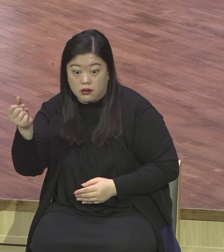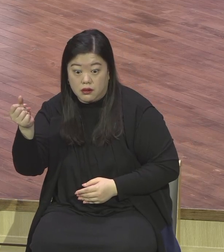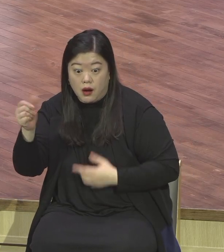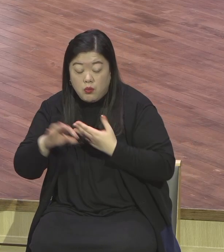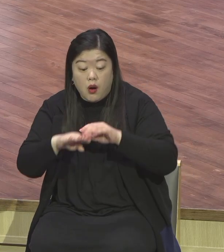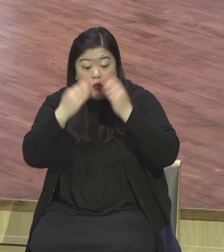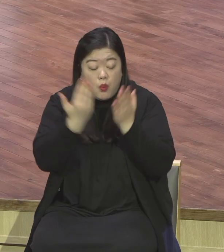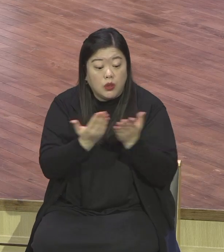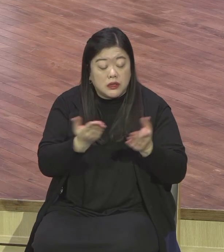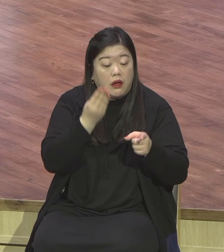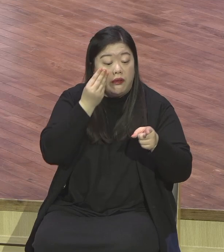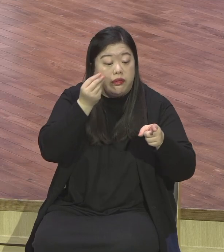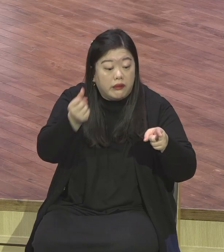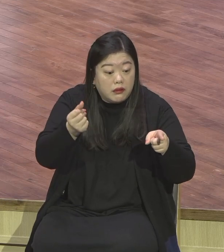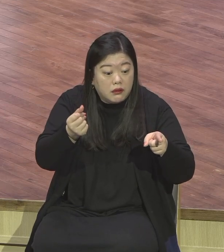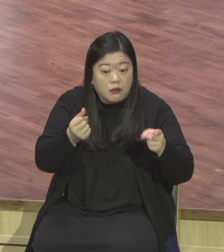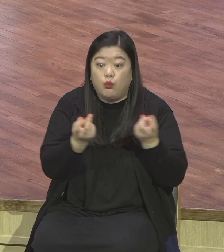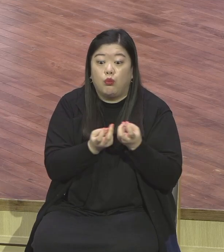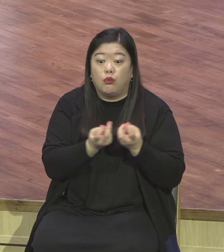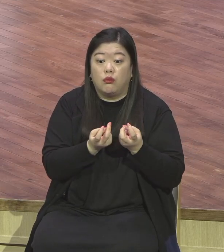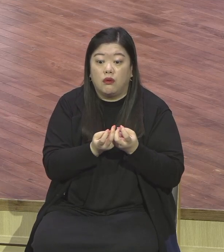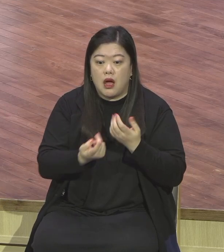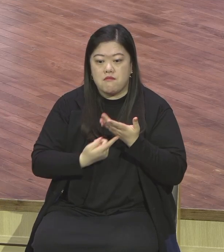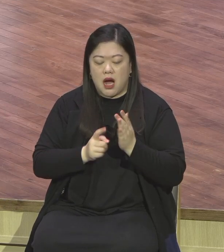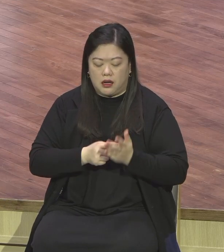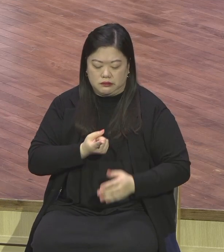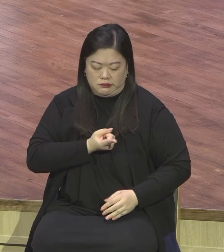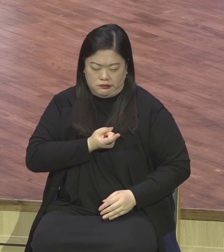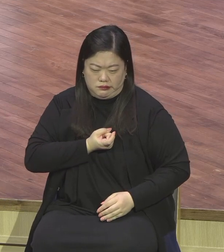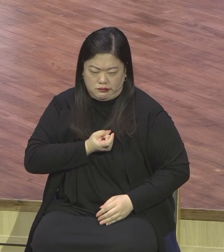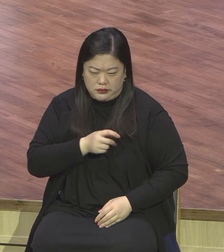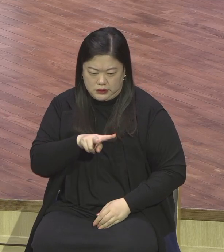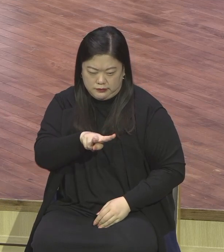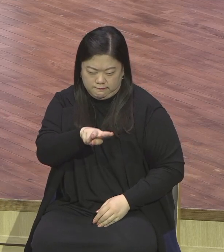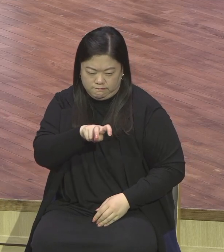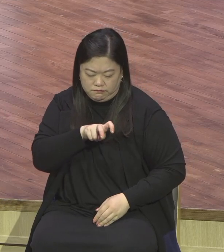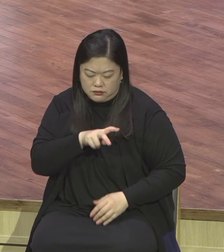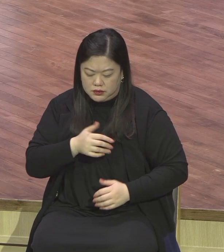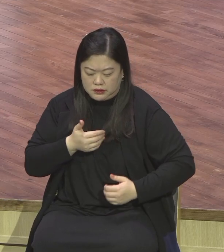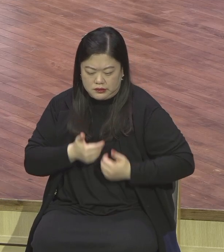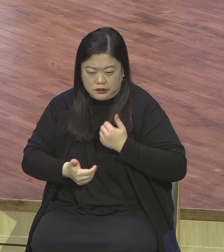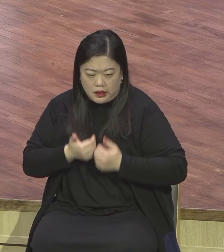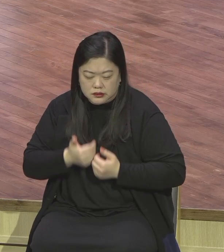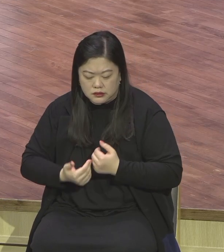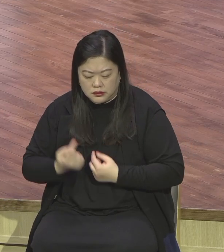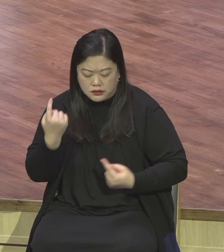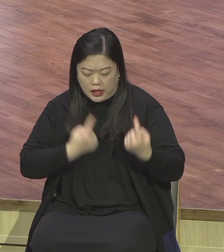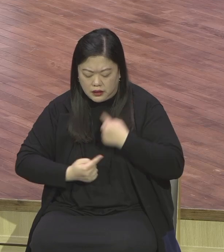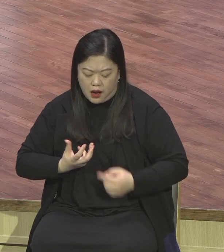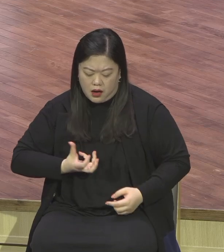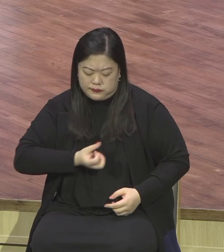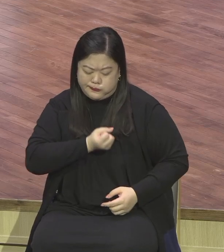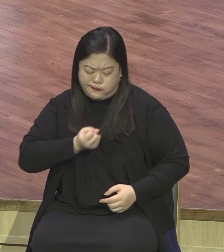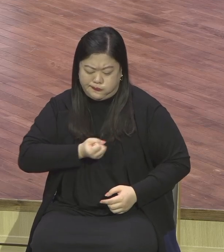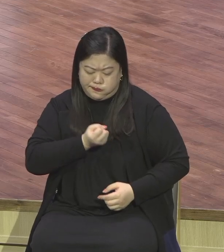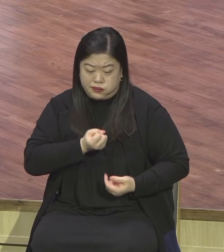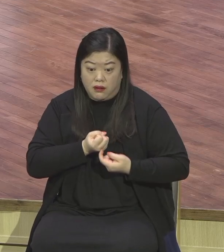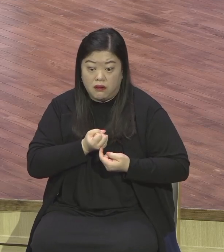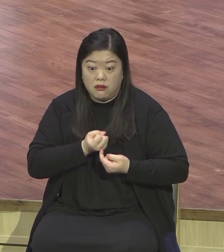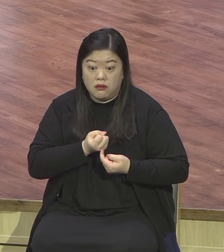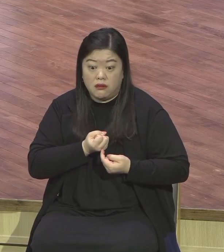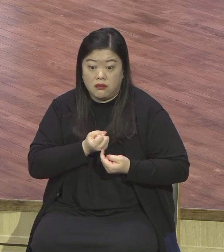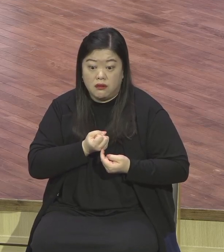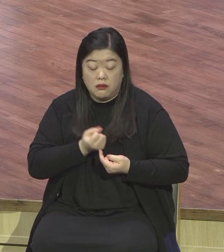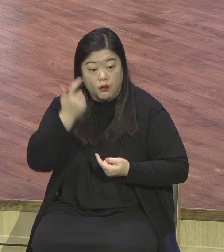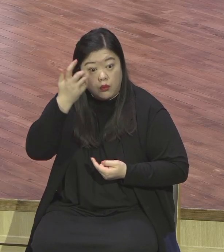분노, 원망, 미움, 시기, 질투, 상처 이런 아픔, 스트레스 이게 전부 독소예요